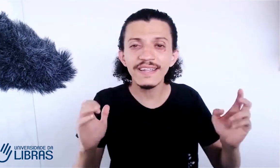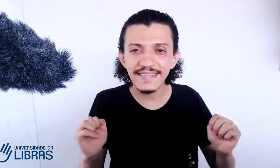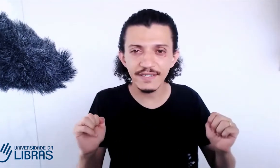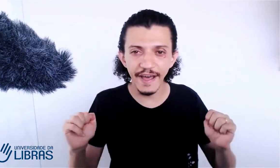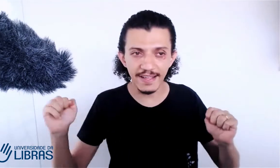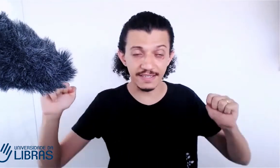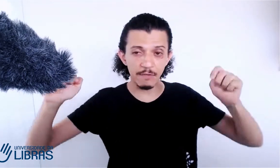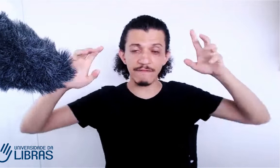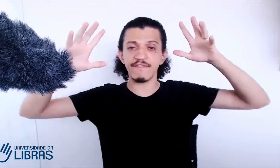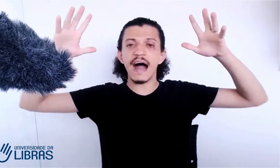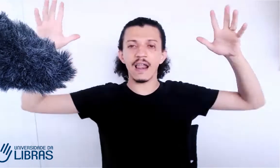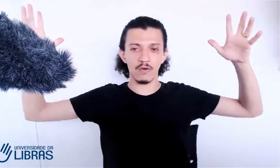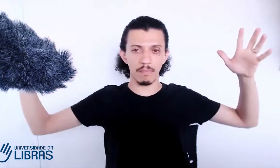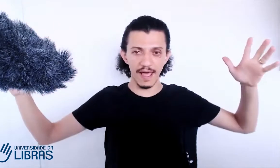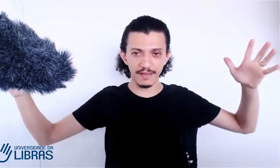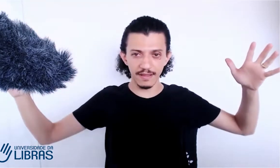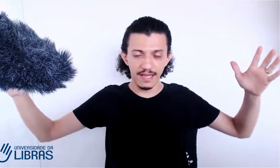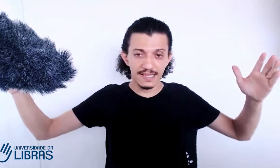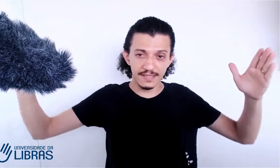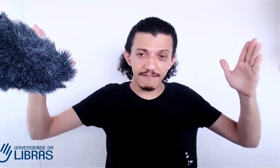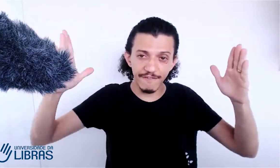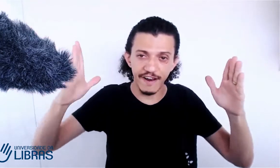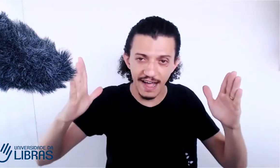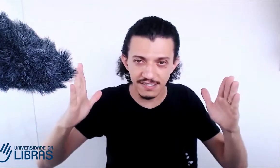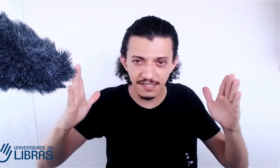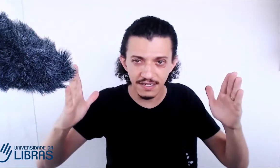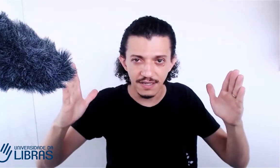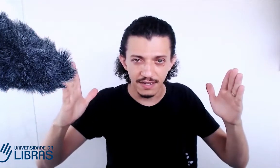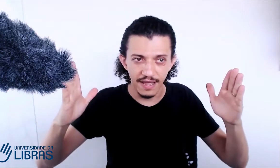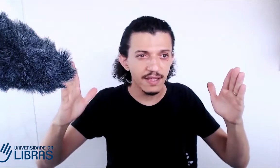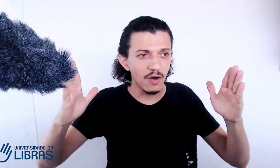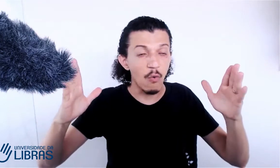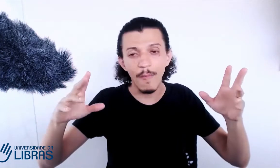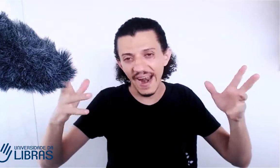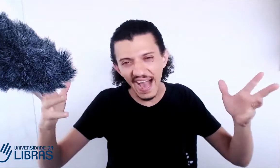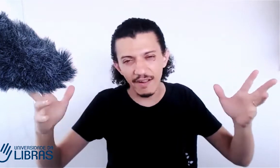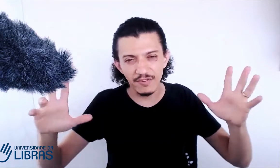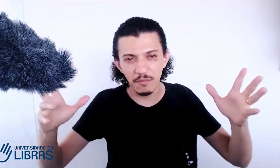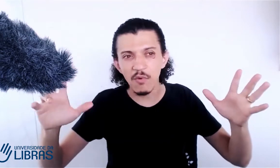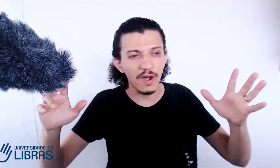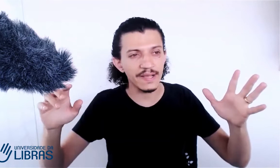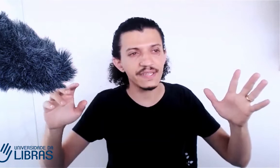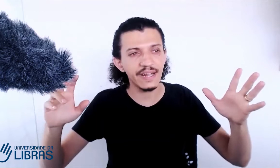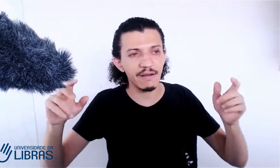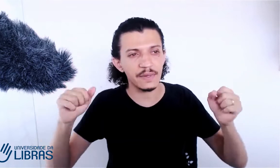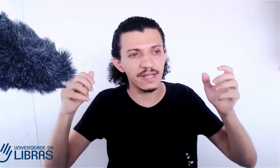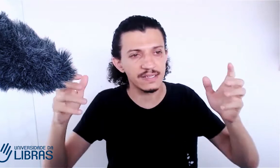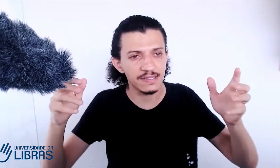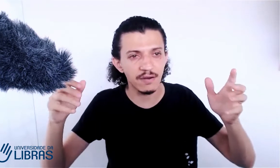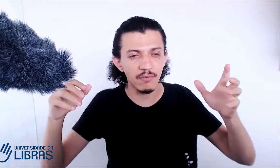grandezas diferentes. Você tem uma fala completa, você tem frases, né? Ou parágrafos, vamos colocar assim, né? Numa sinalização,